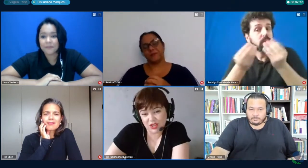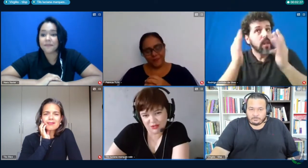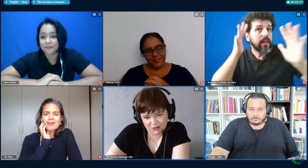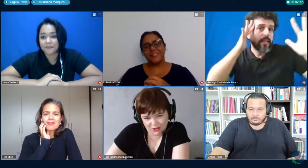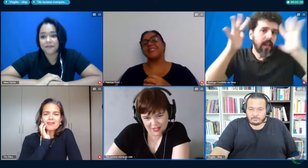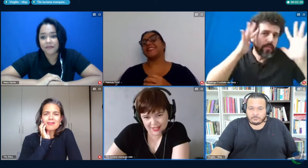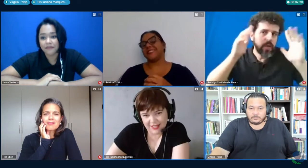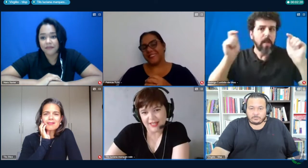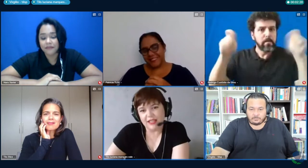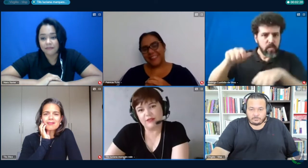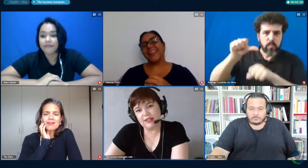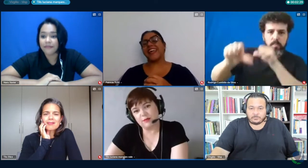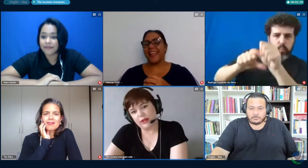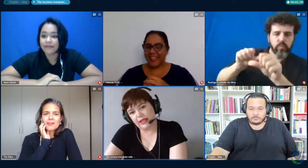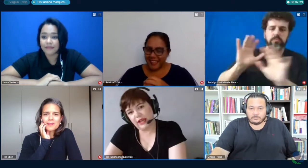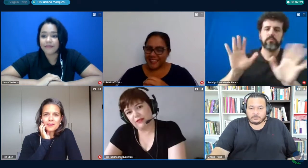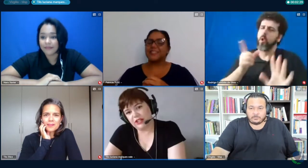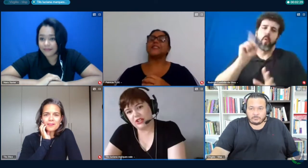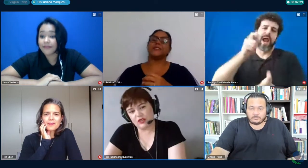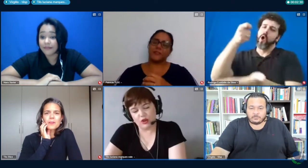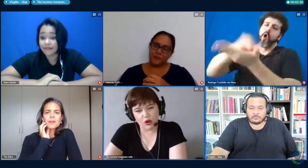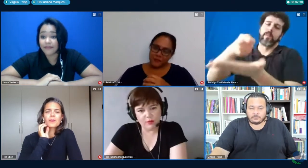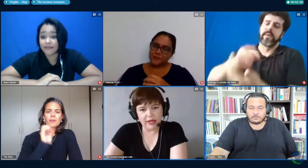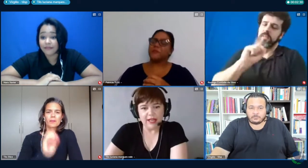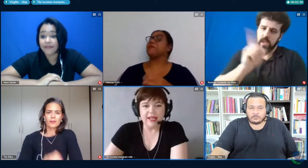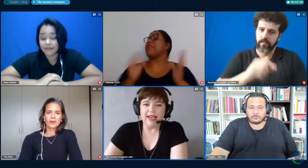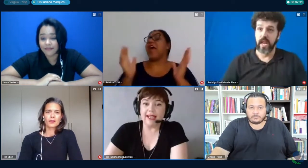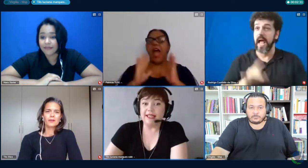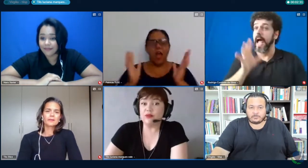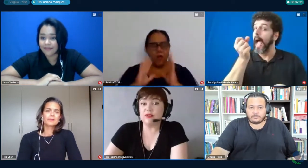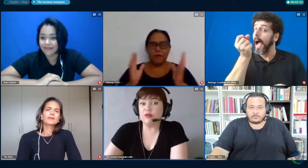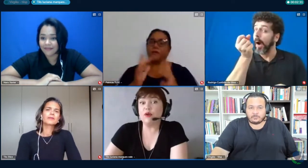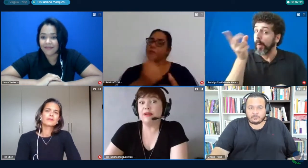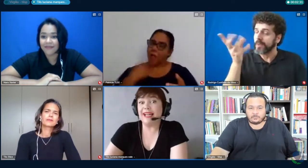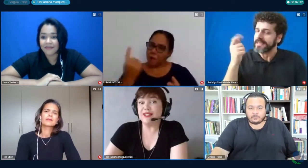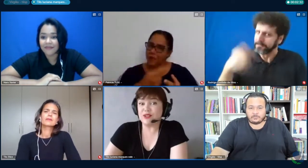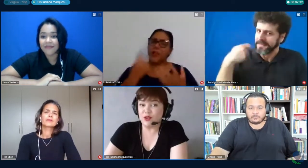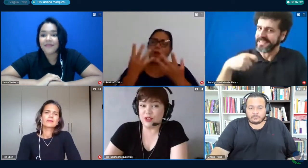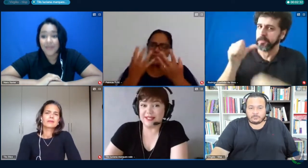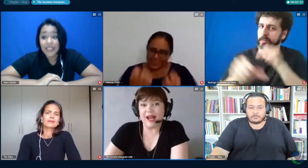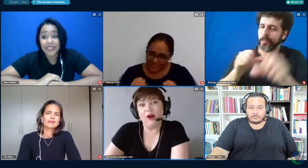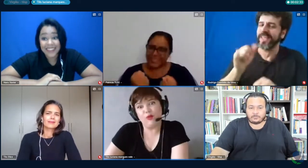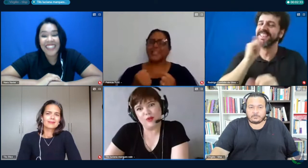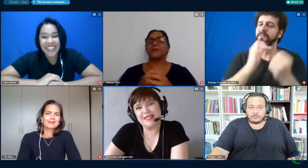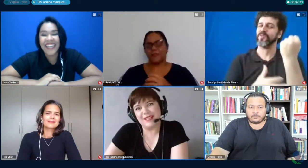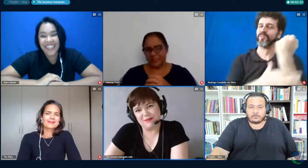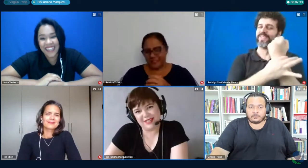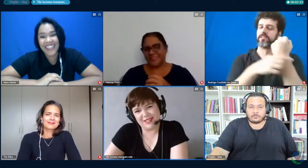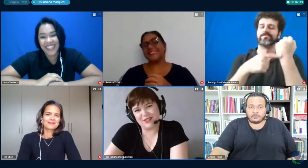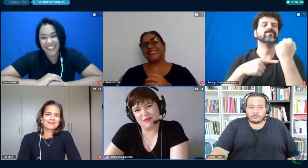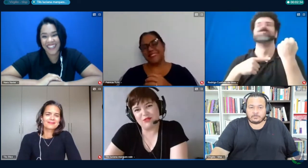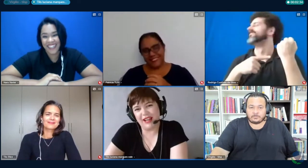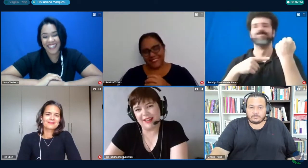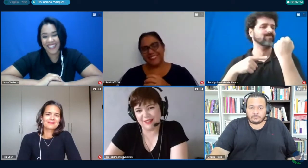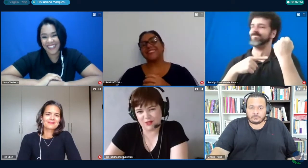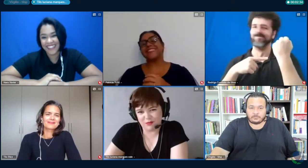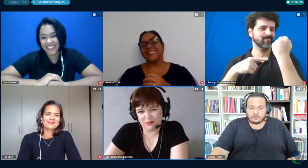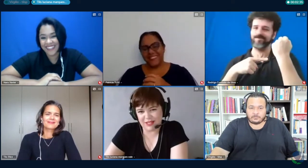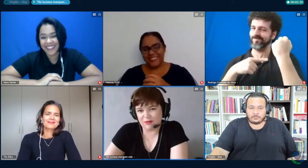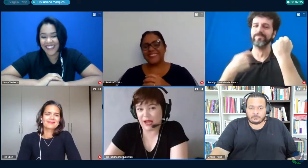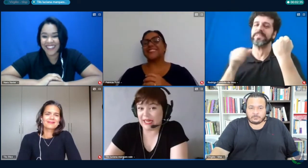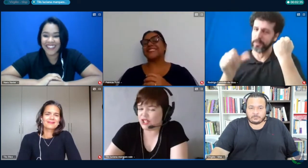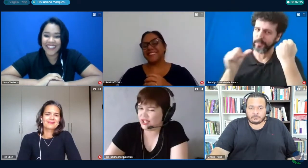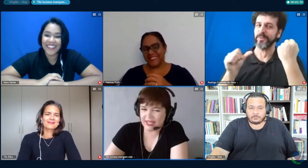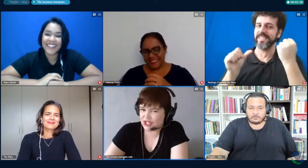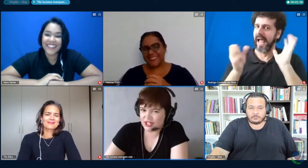de sugestões, que vocês podem refletir sobre. Elas não são obrigações. Algumas, sim, precisam ser mudadas, como,